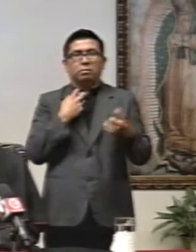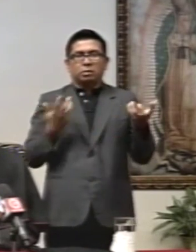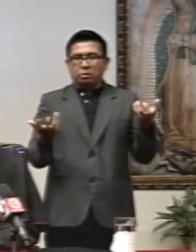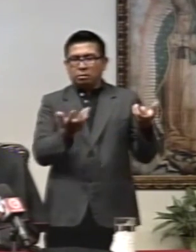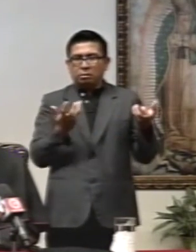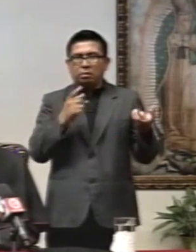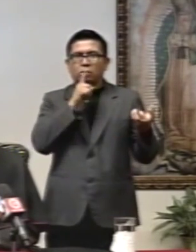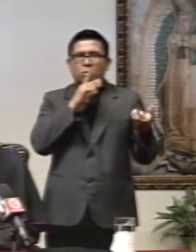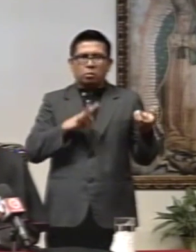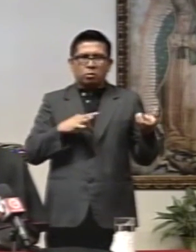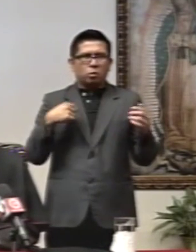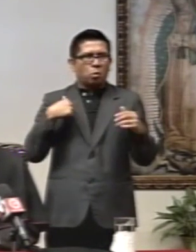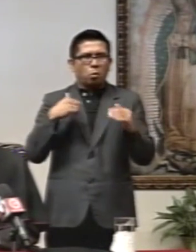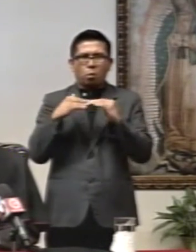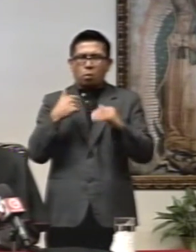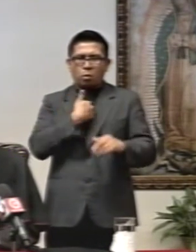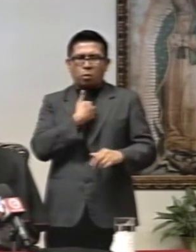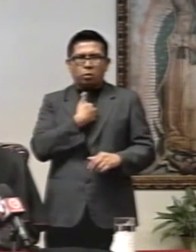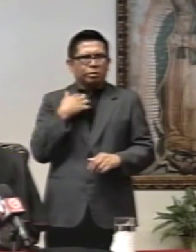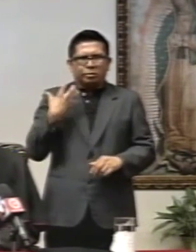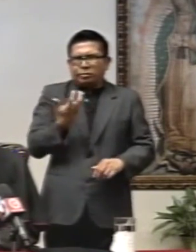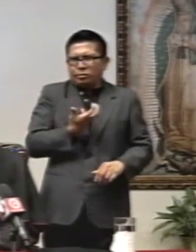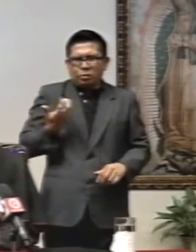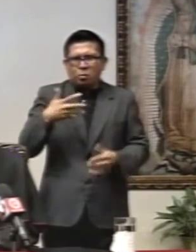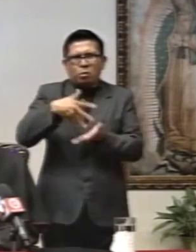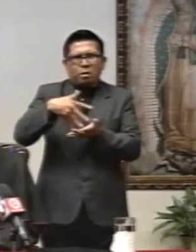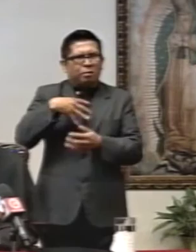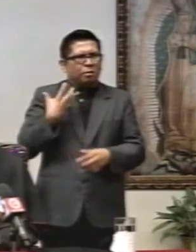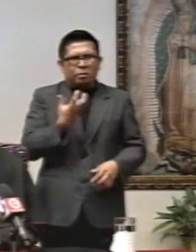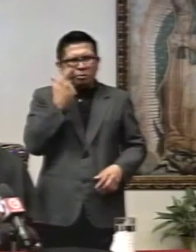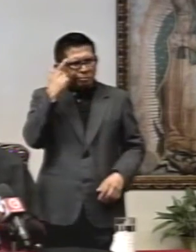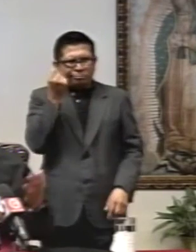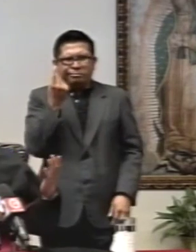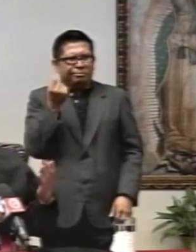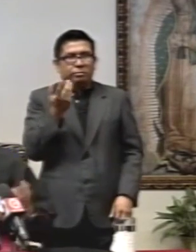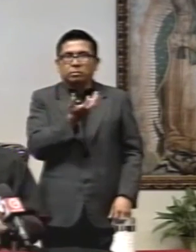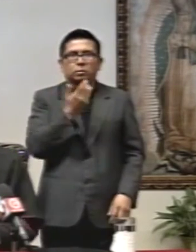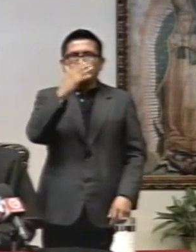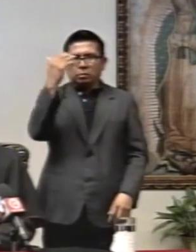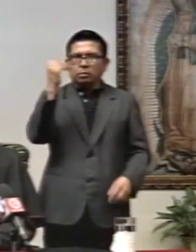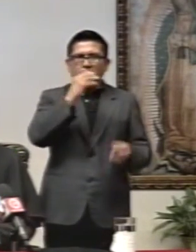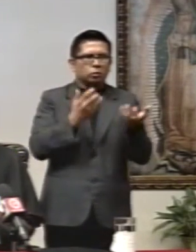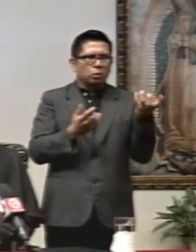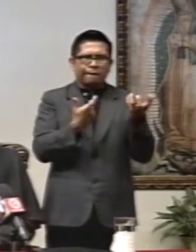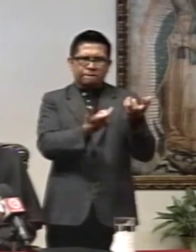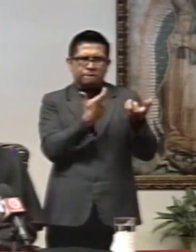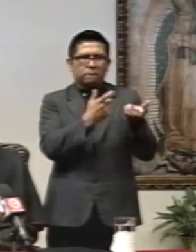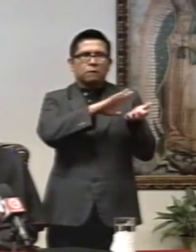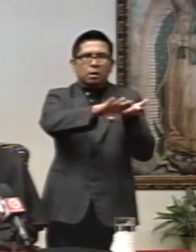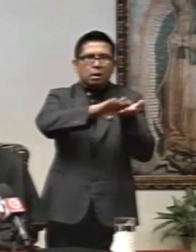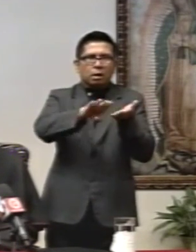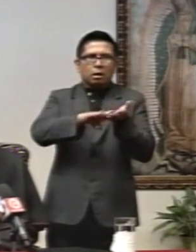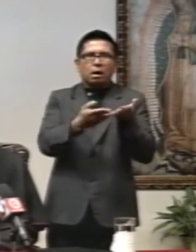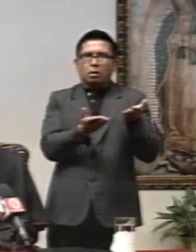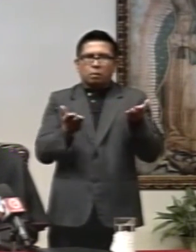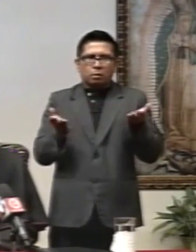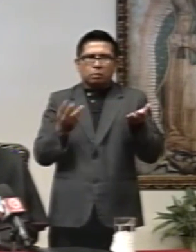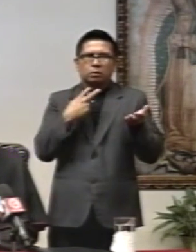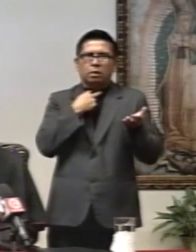como yo, del pueblo, no entendemos por qué, si en todos los países se paga el